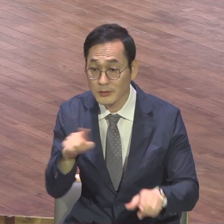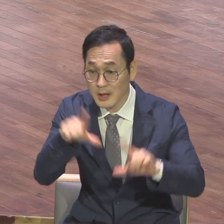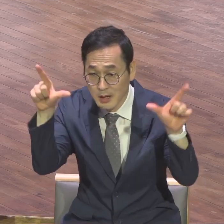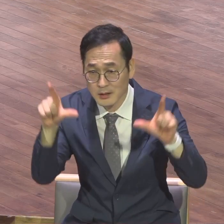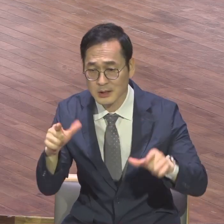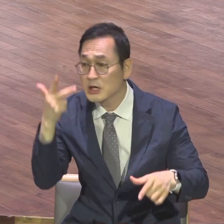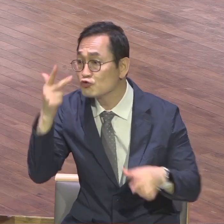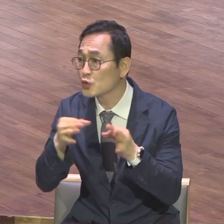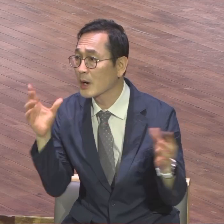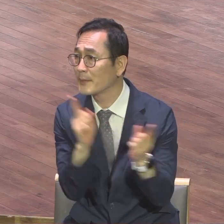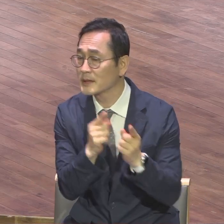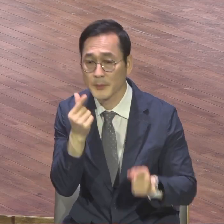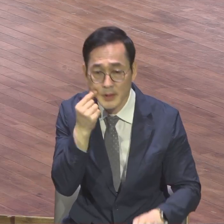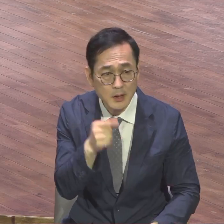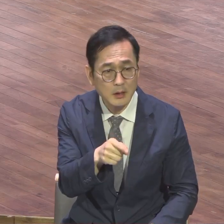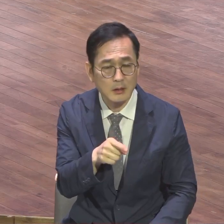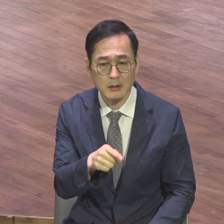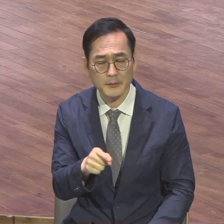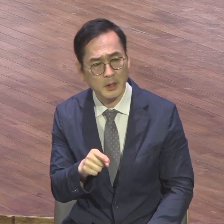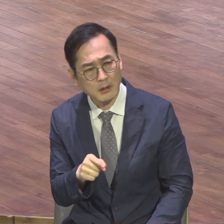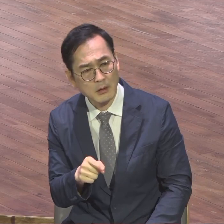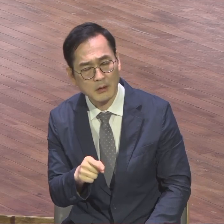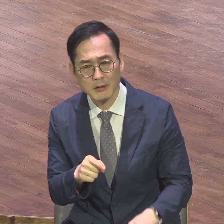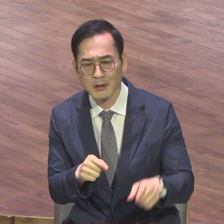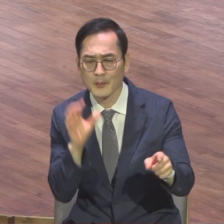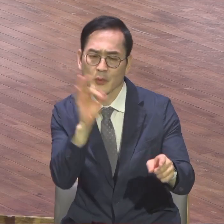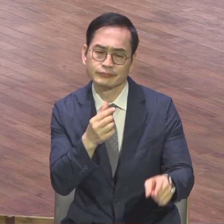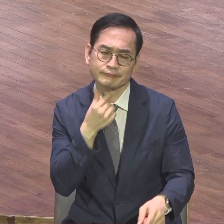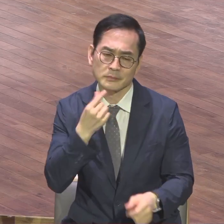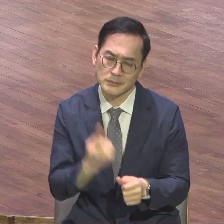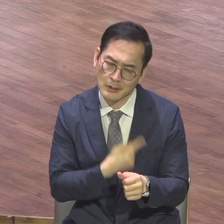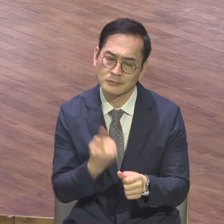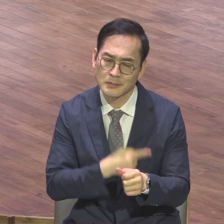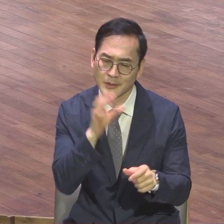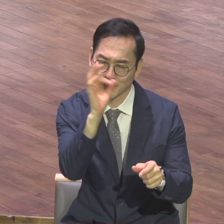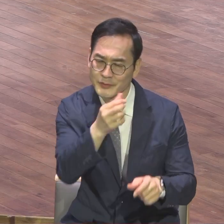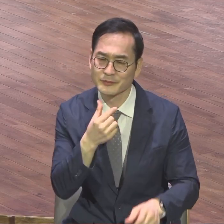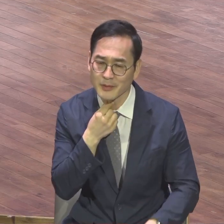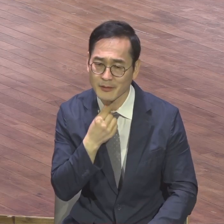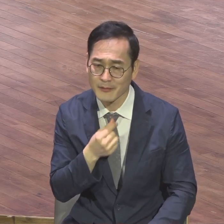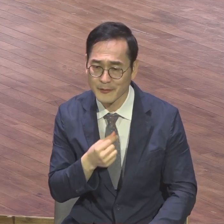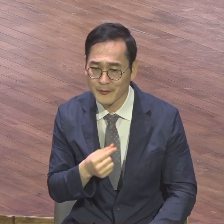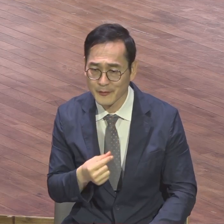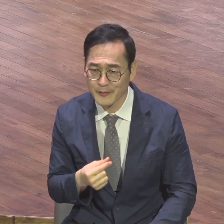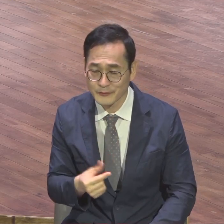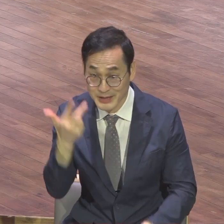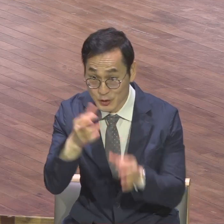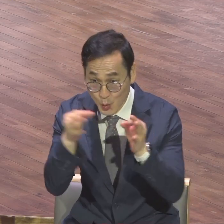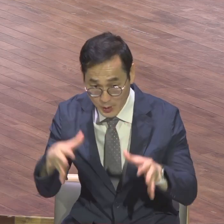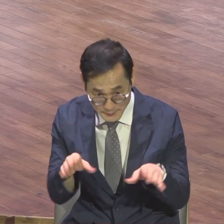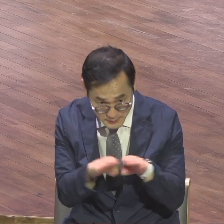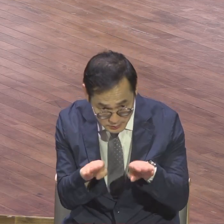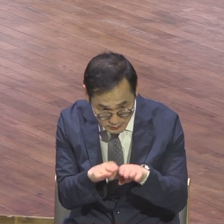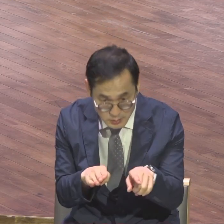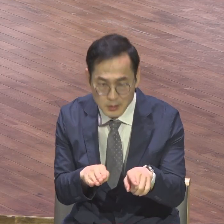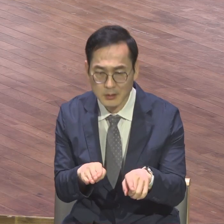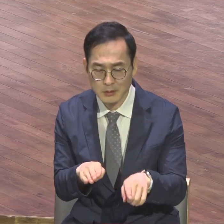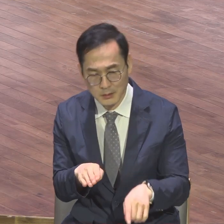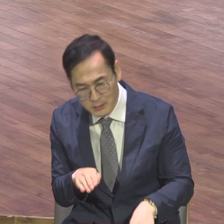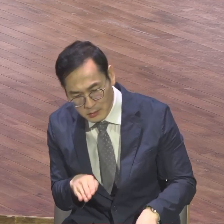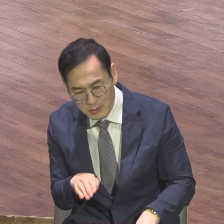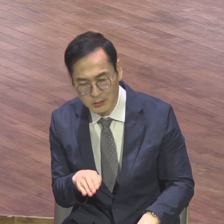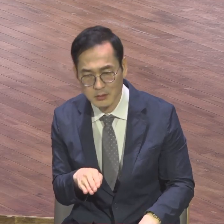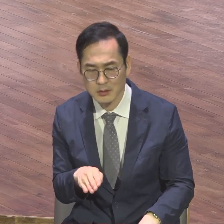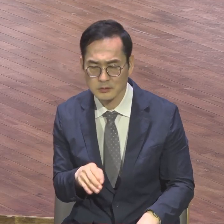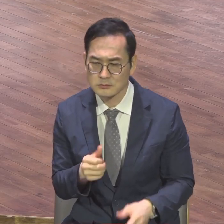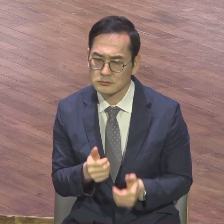일주일 지나면 어색해. 한 사람 빠져버리면 이상하게 뭐가 썰렁해. 유 목사님 제보 그래요. 정 목사님 빠지면